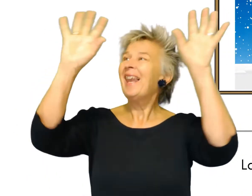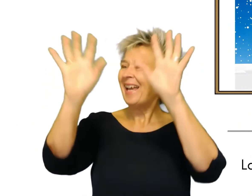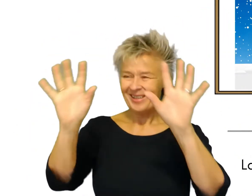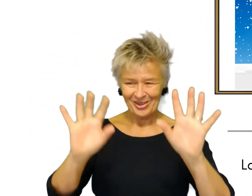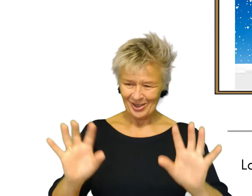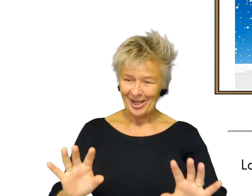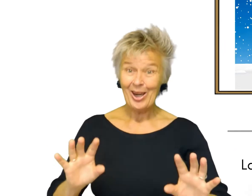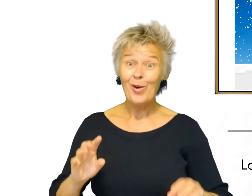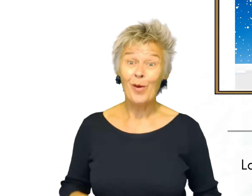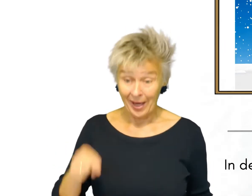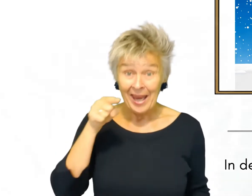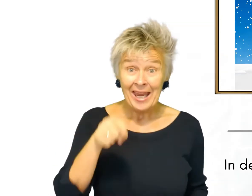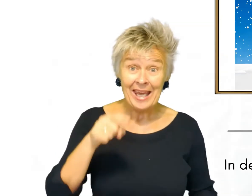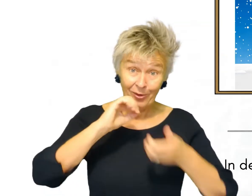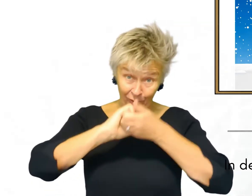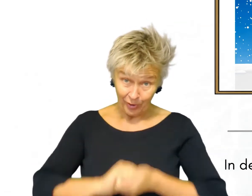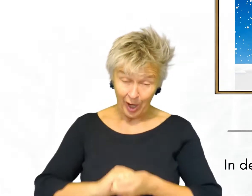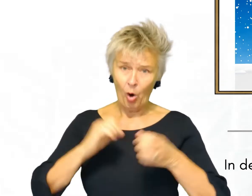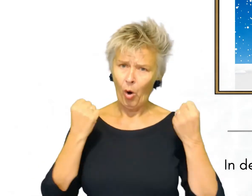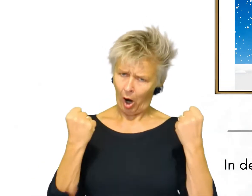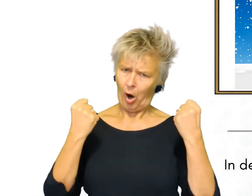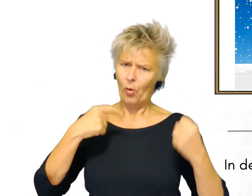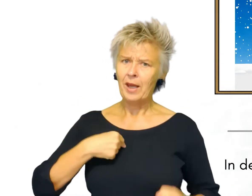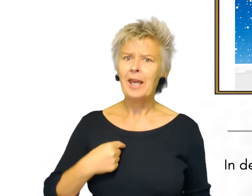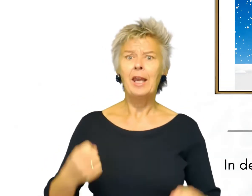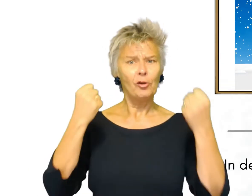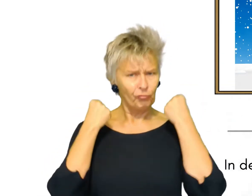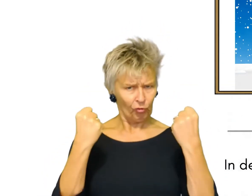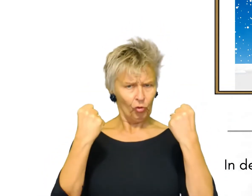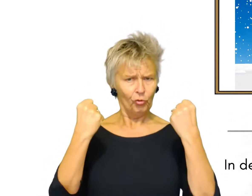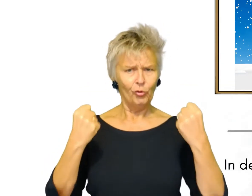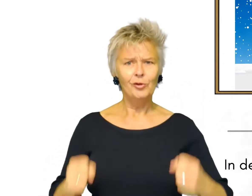het sneeuwen. In de kou houd ik het vol.